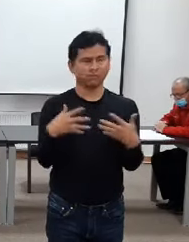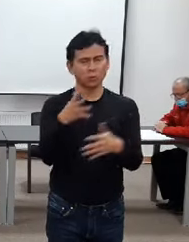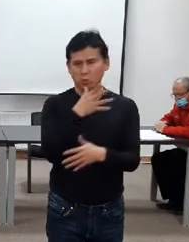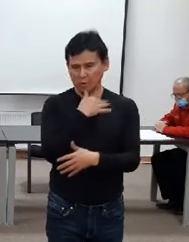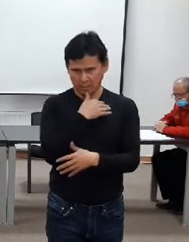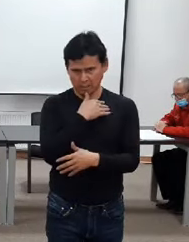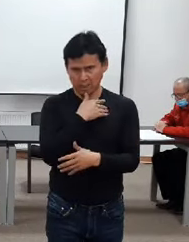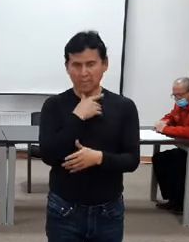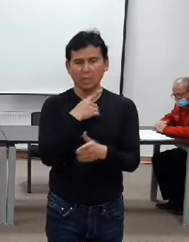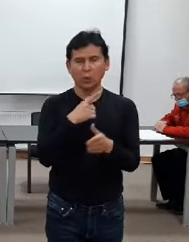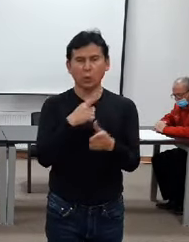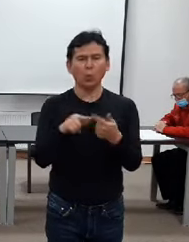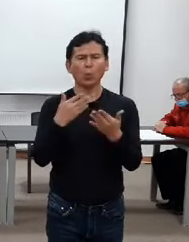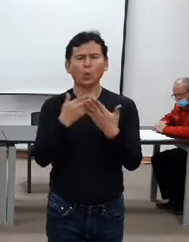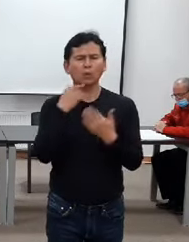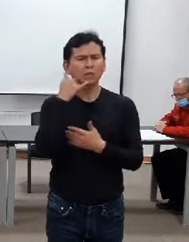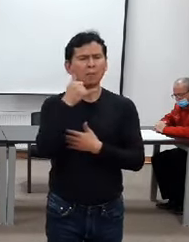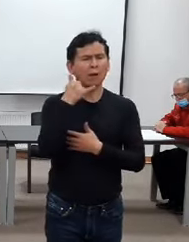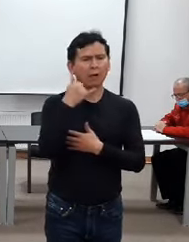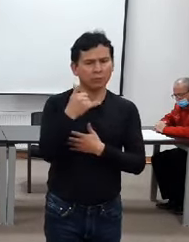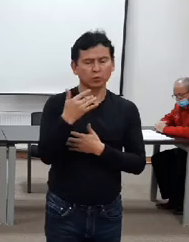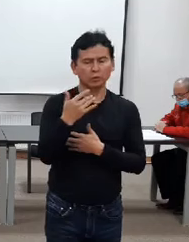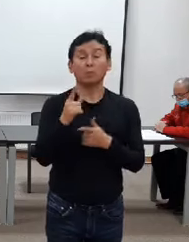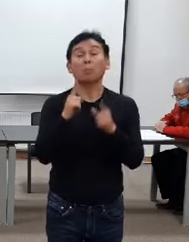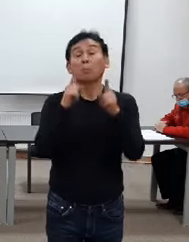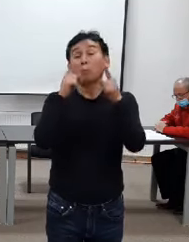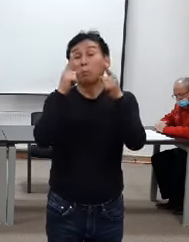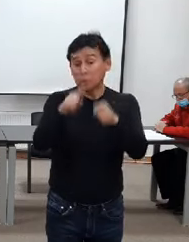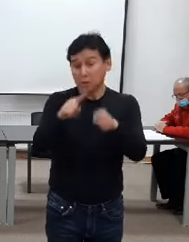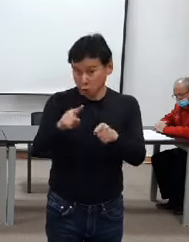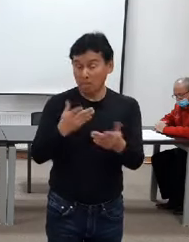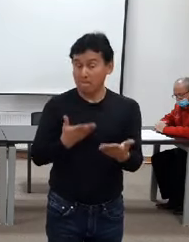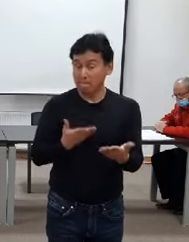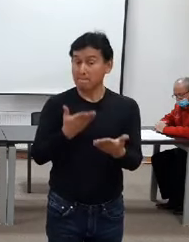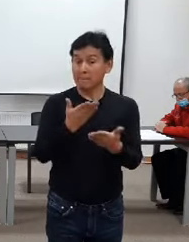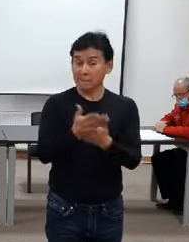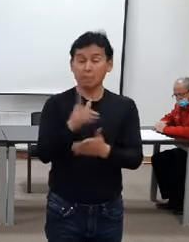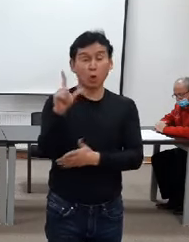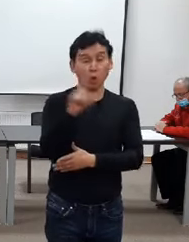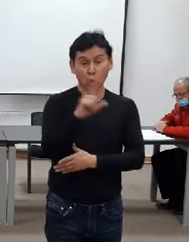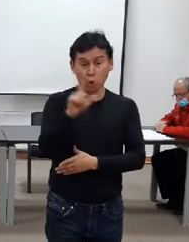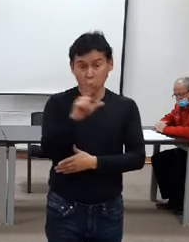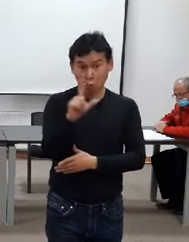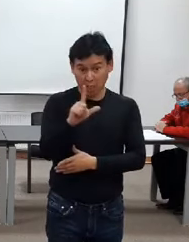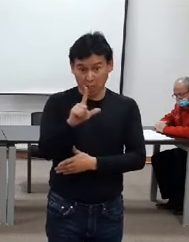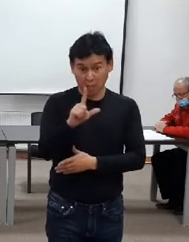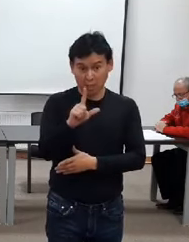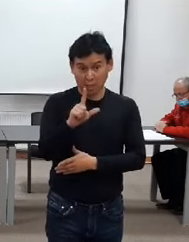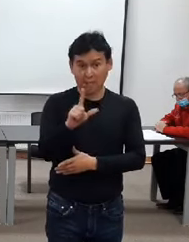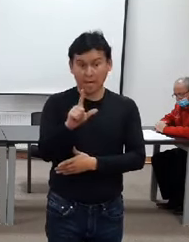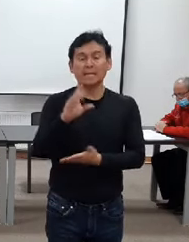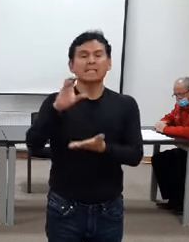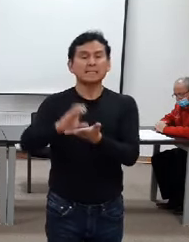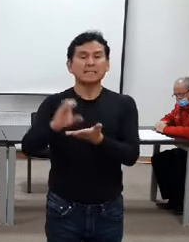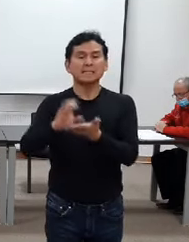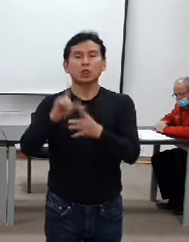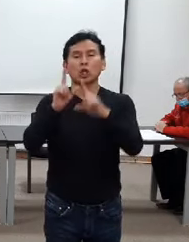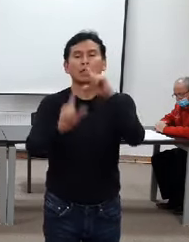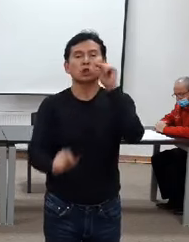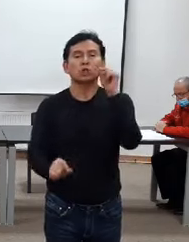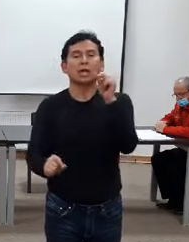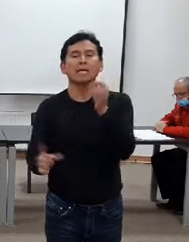de los pasajeros cuando los llamábamos. ¿Ya? Y por eso solicitamos el lunes a primera hora al Centro Nacional de Enlace